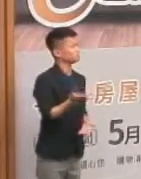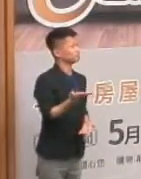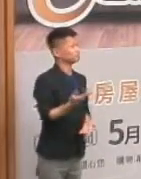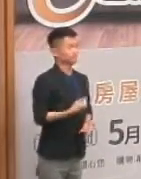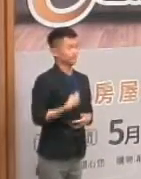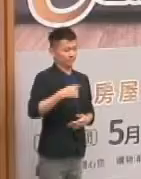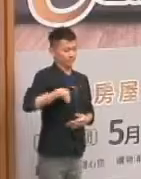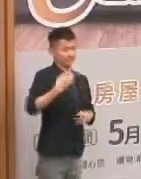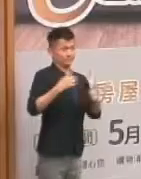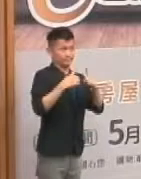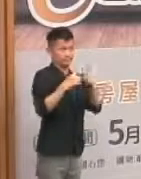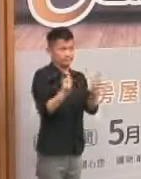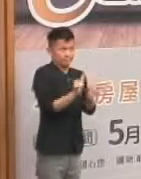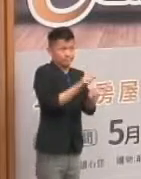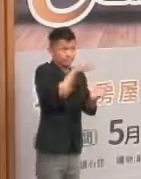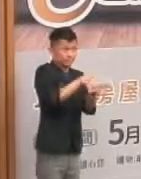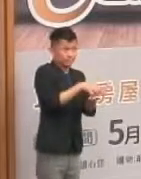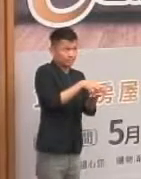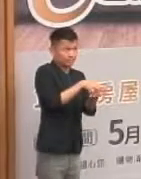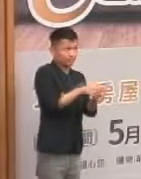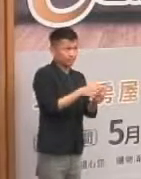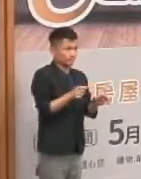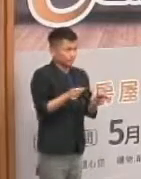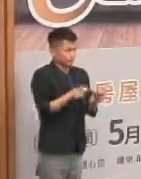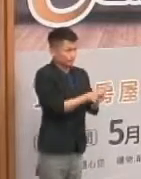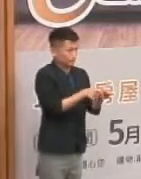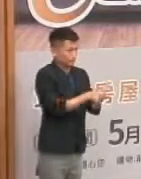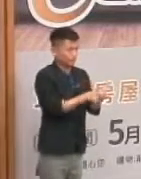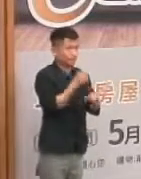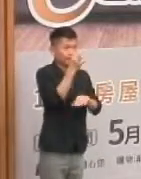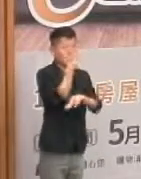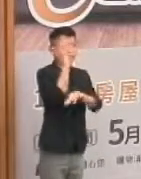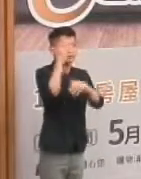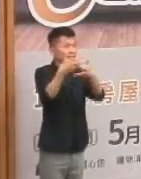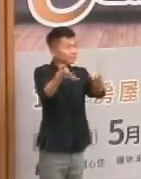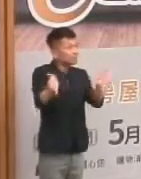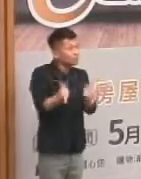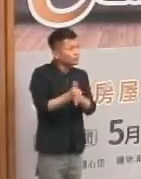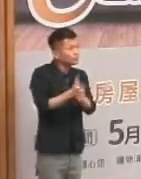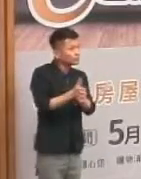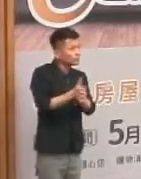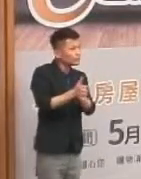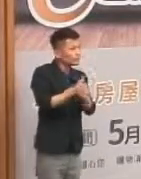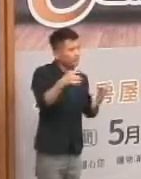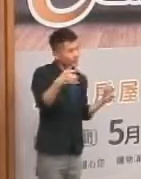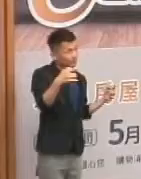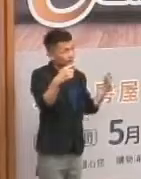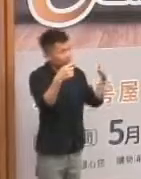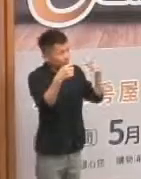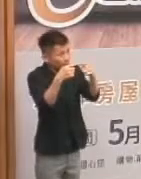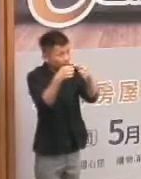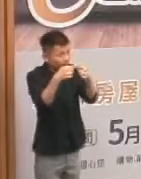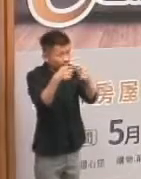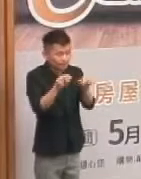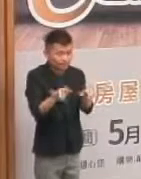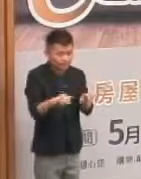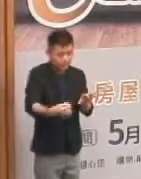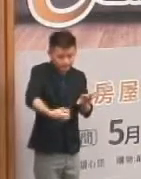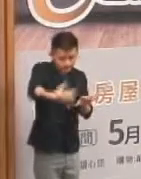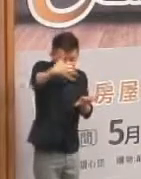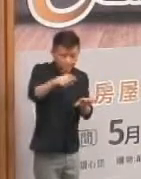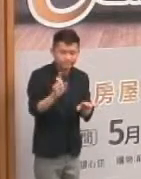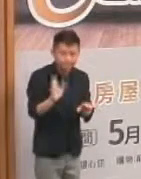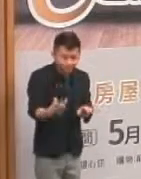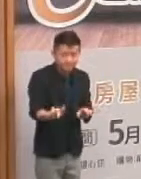就可以上那个我们财政部的地方税网络的那个申报的平台里面，其实就可以缴税了。